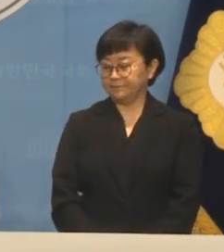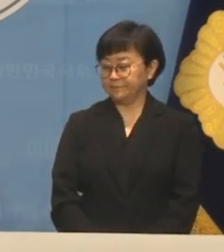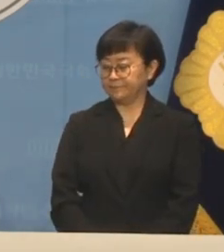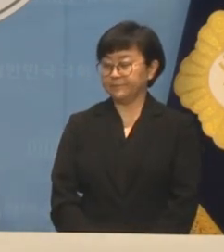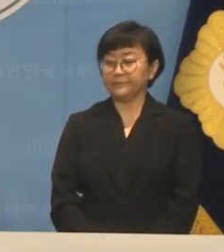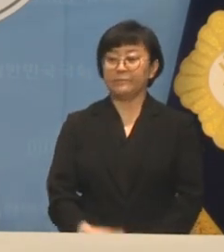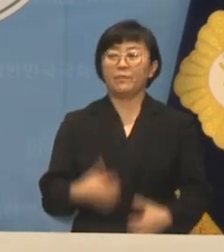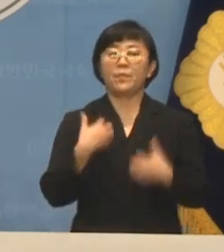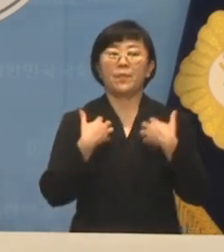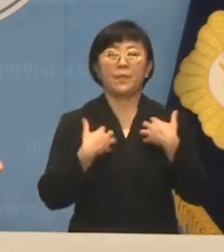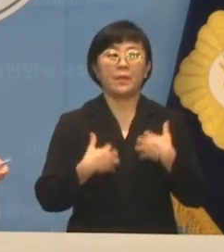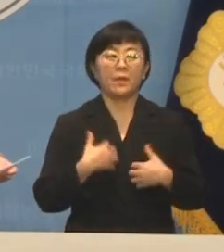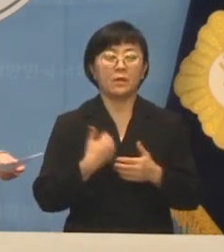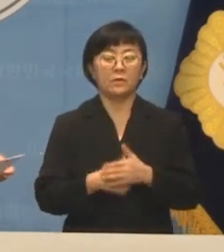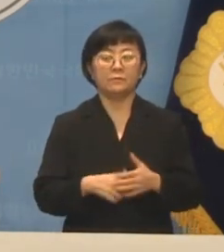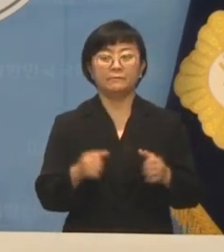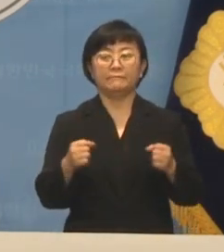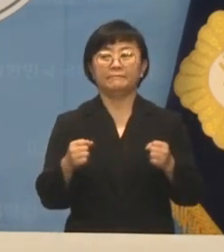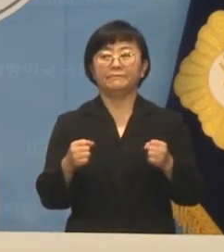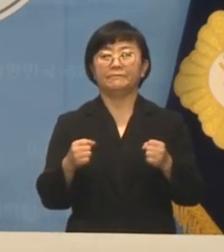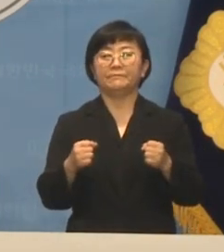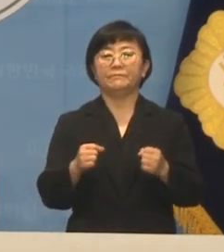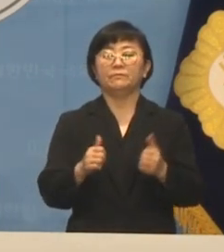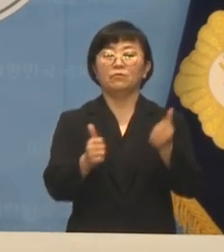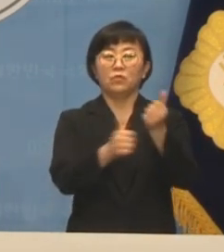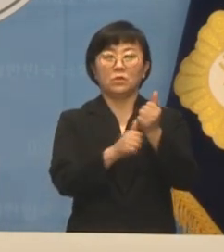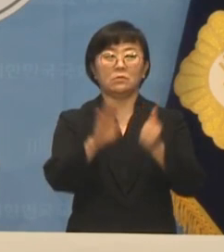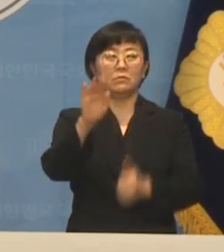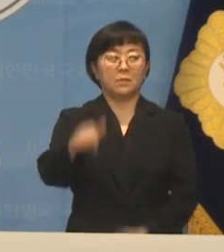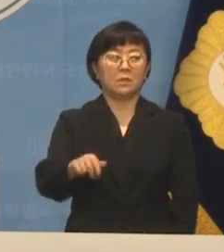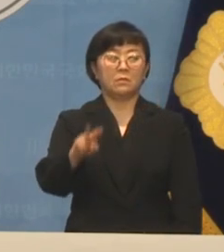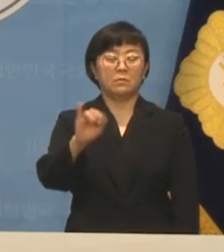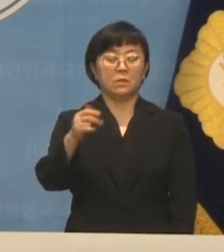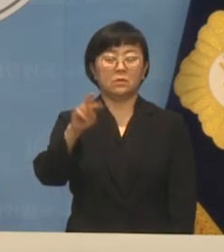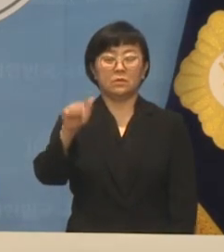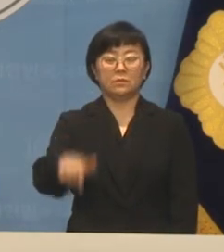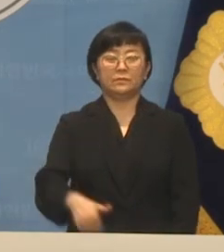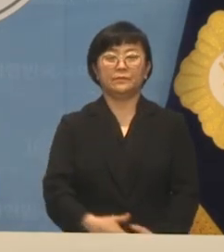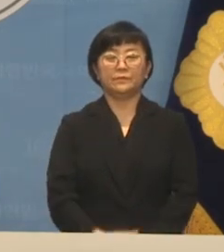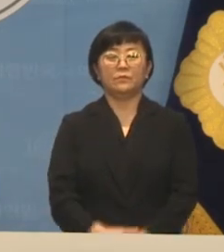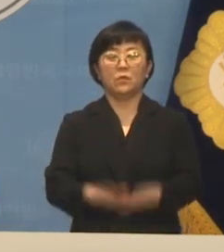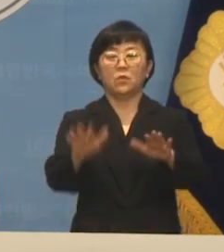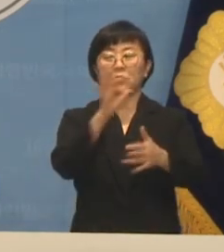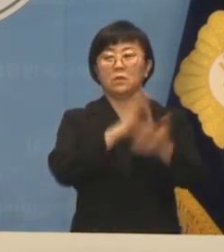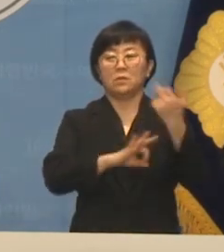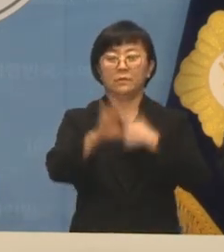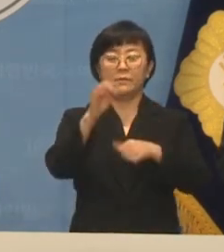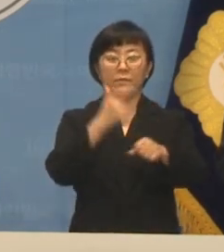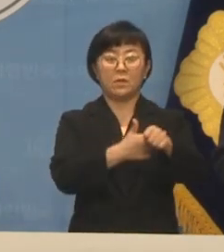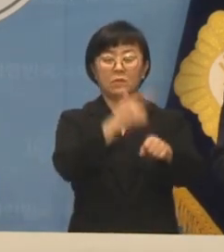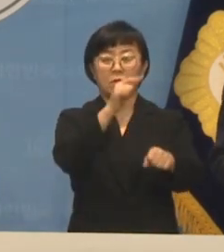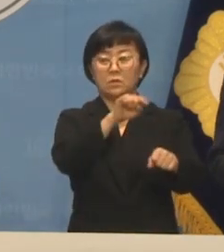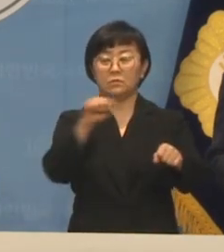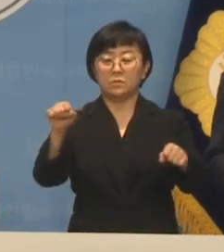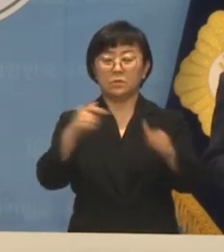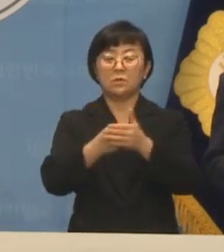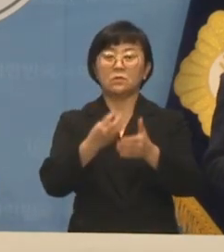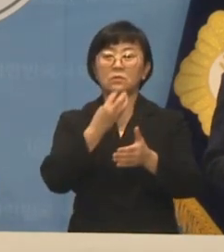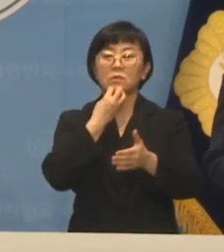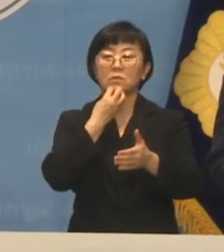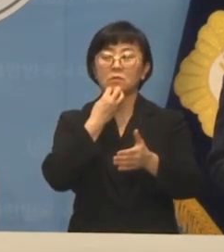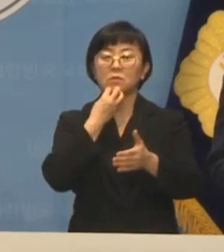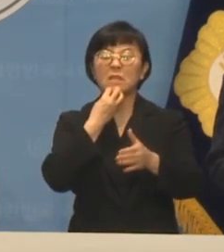예, 반갑습니다. 보건의료노조 부위원장 박민숙입니다. 오늘 아침 6시부터 서울의